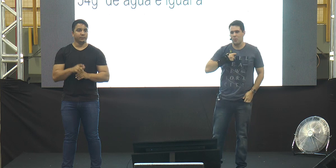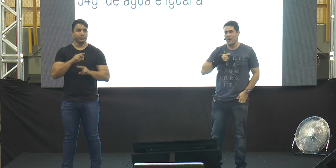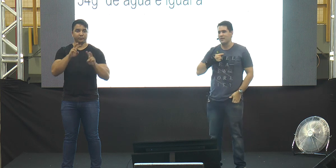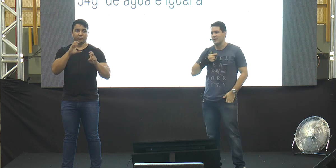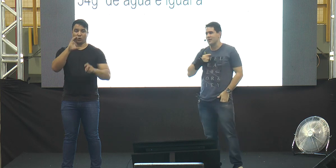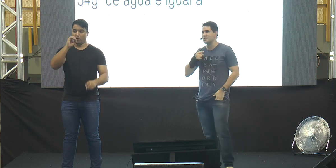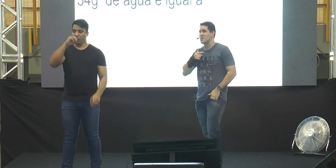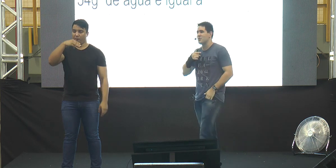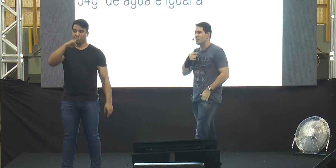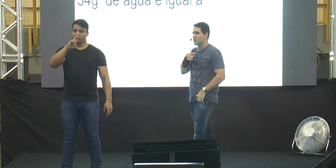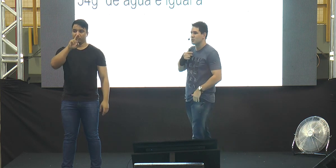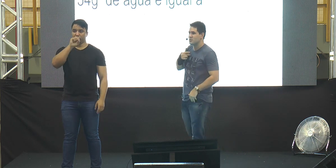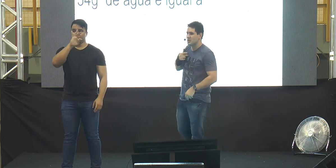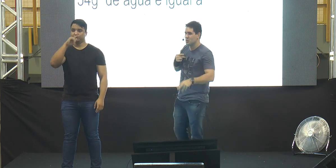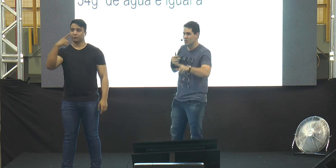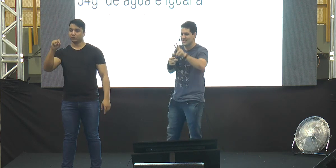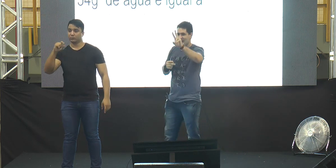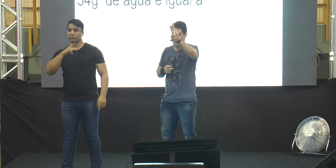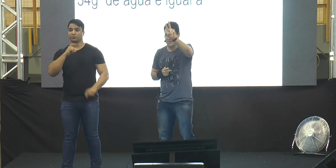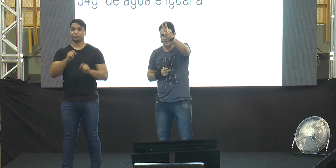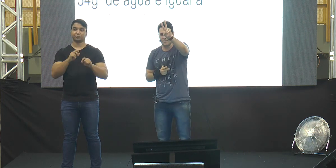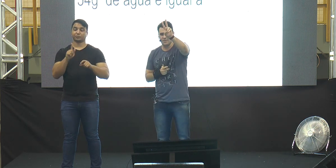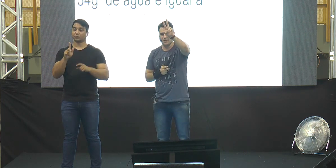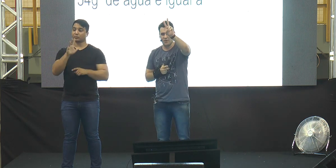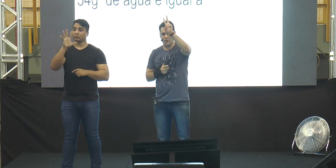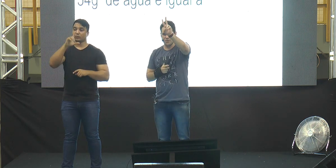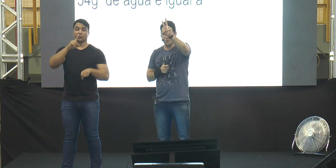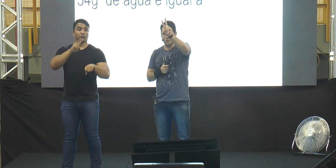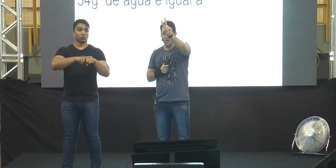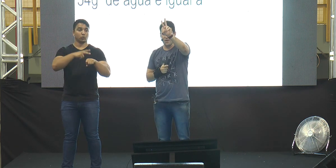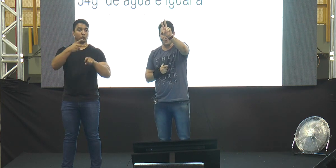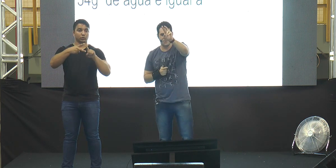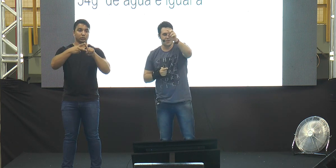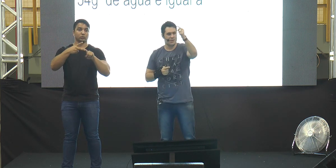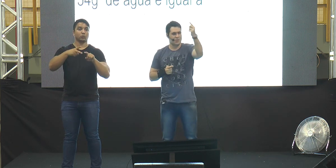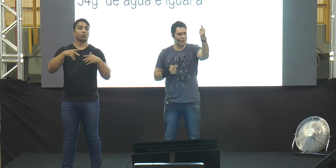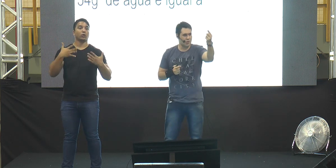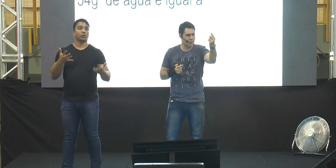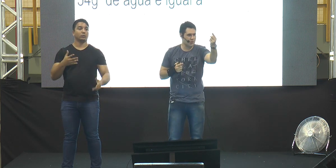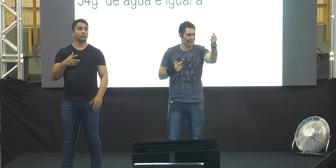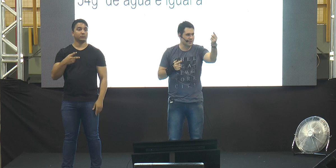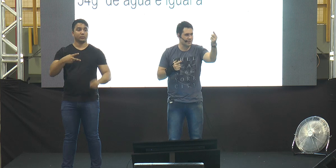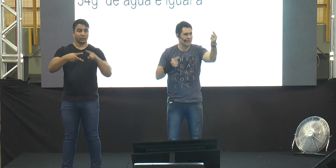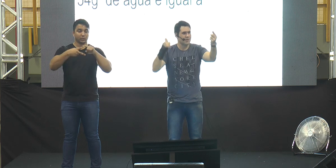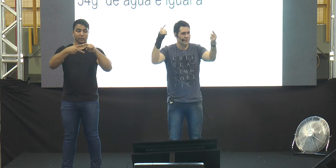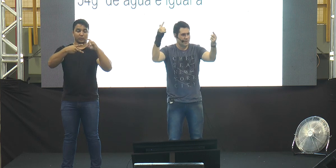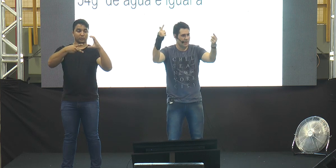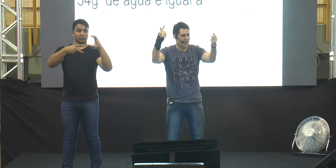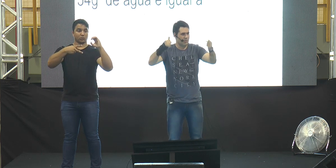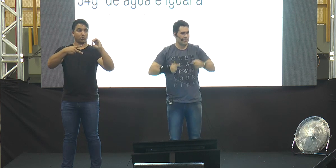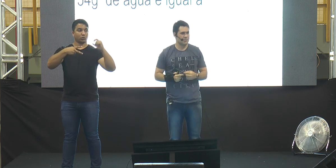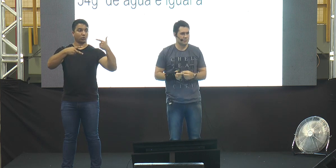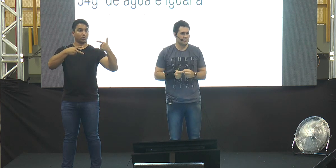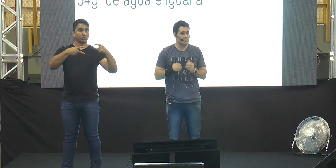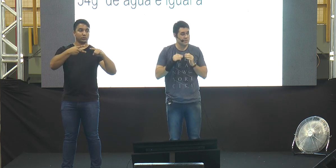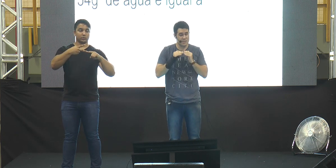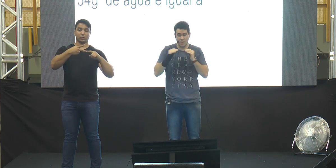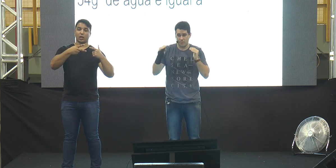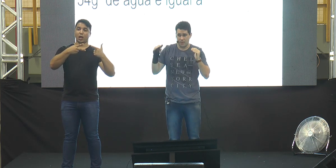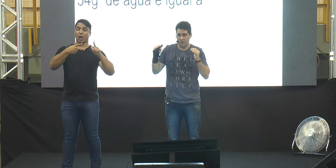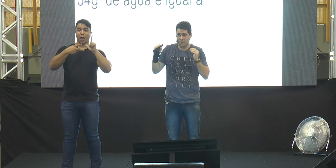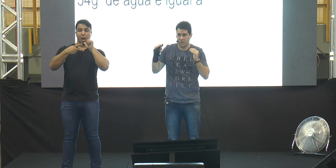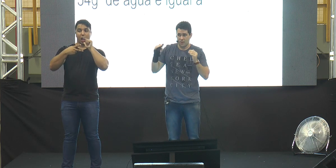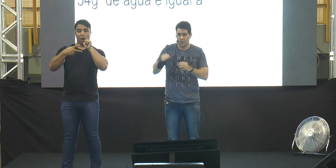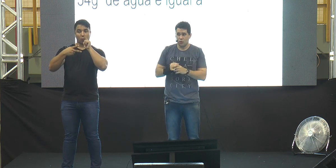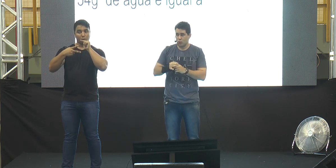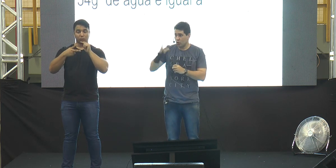combustão completa, eu sempre vou produzir 2 gases. Quais são os 2 gases? CO2 e água.